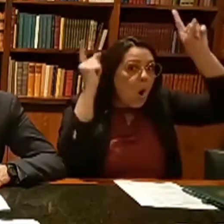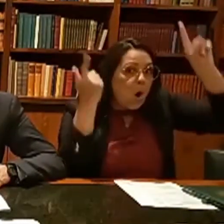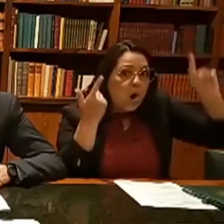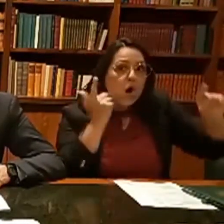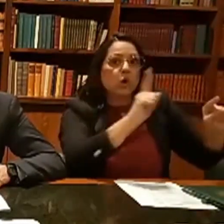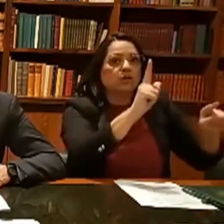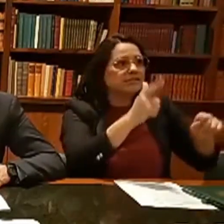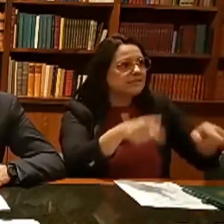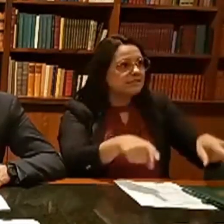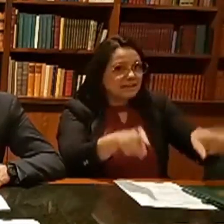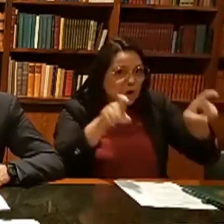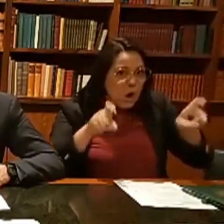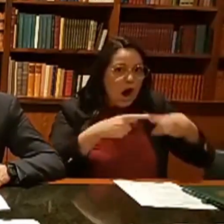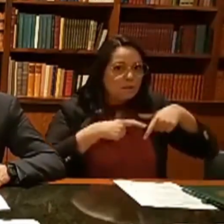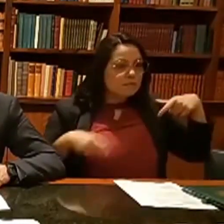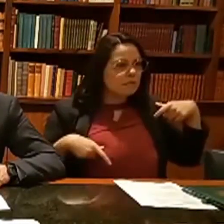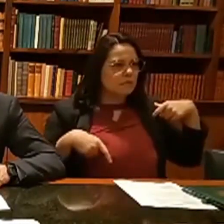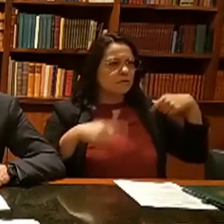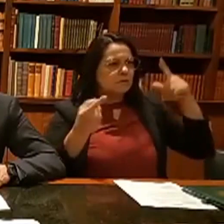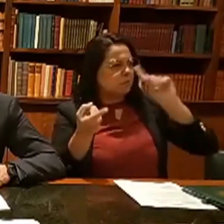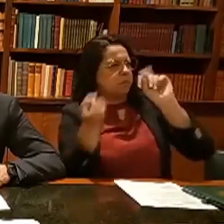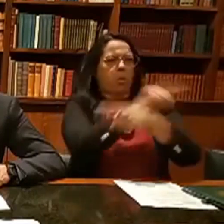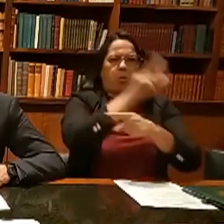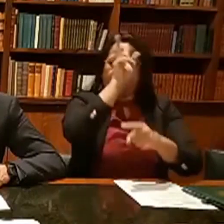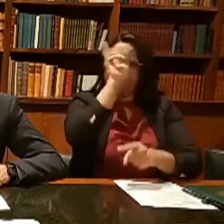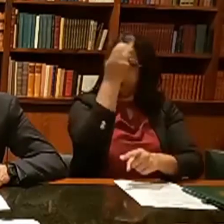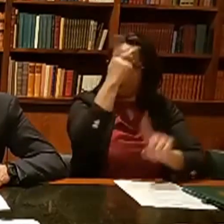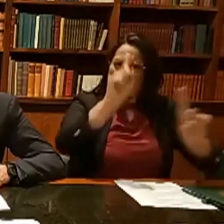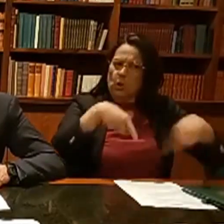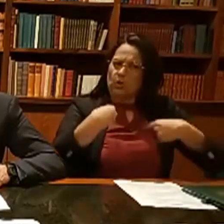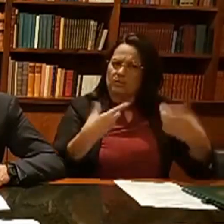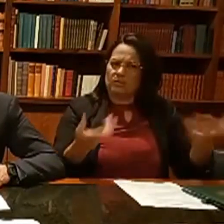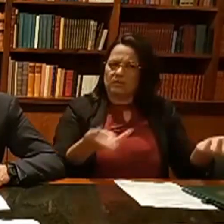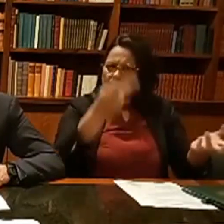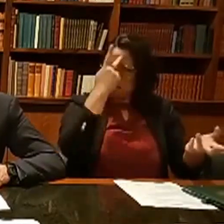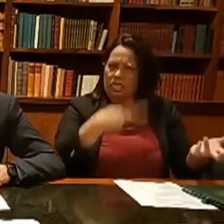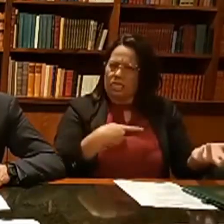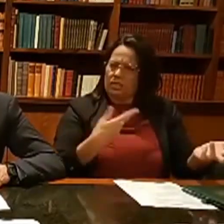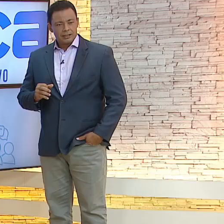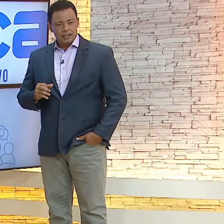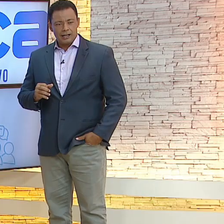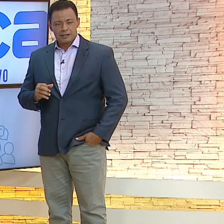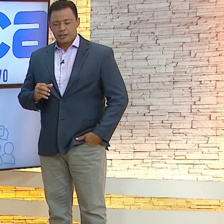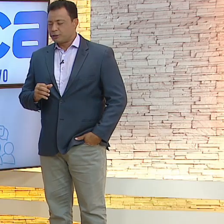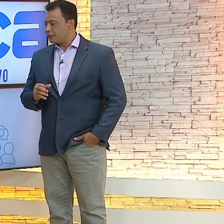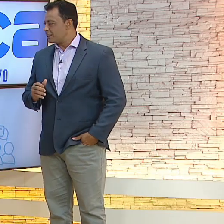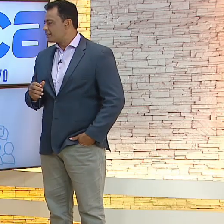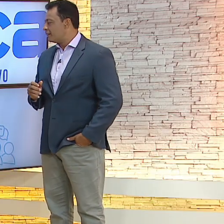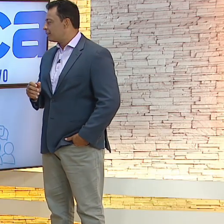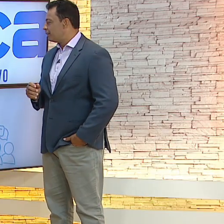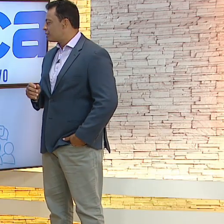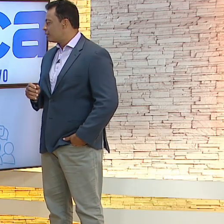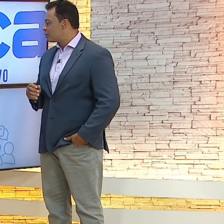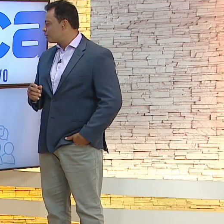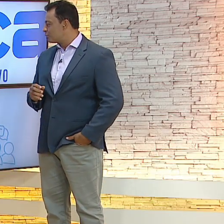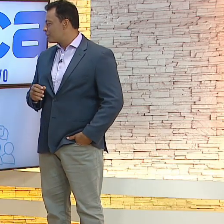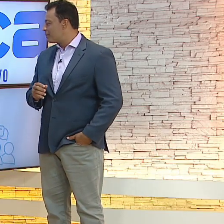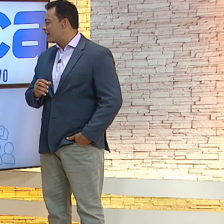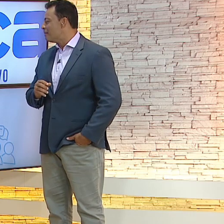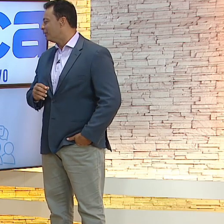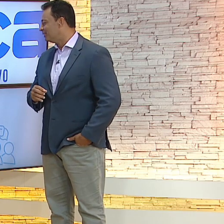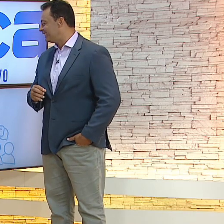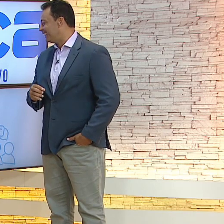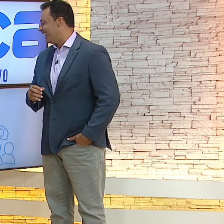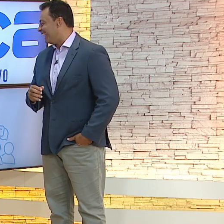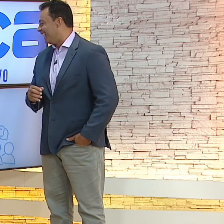assumir um cargo público se voltaram contra a gente pensando apenas em questões pessoais a diretoria está dizendo aqui desde que os brutos também